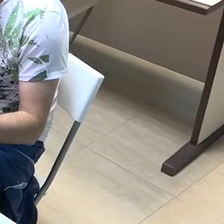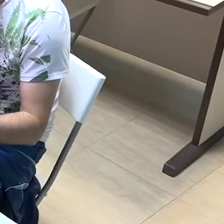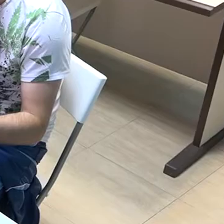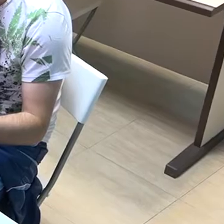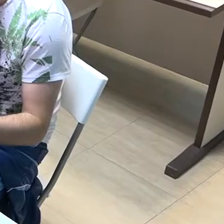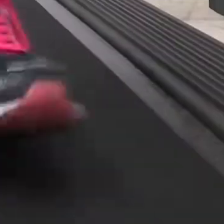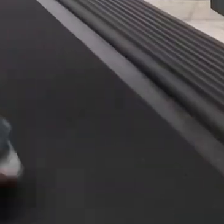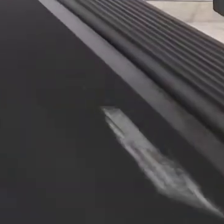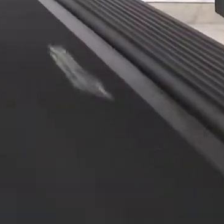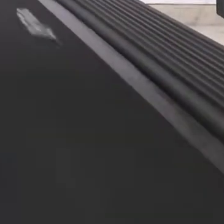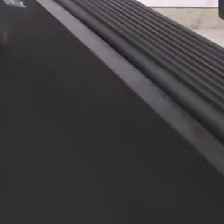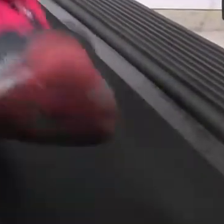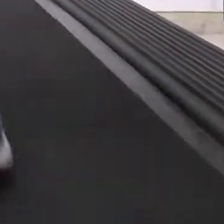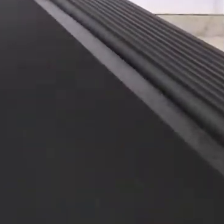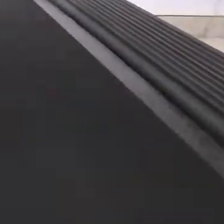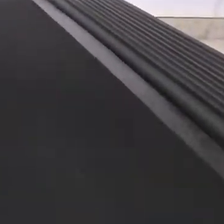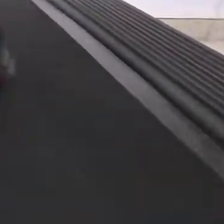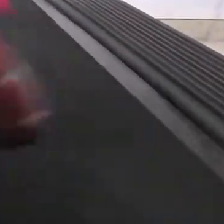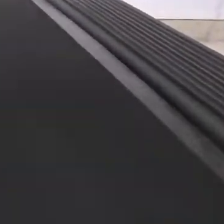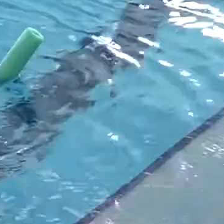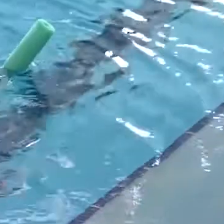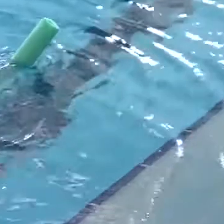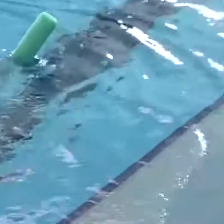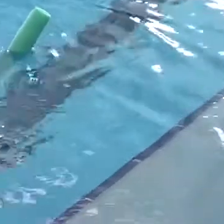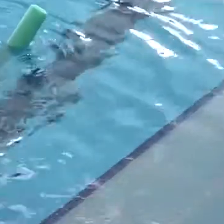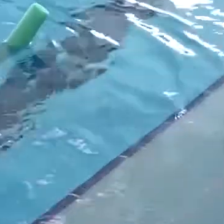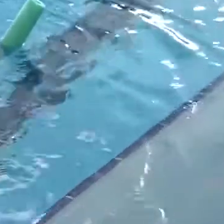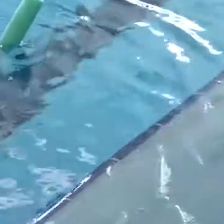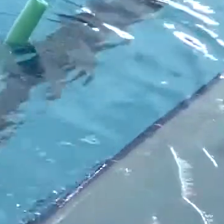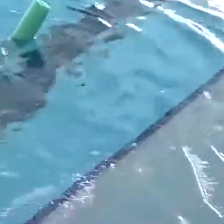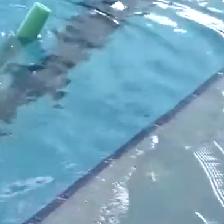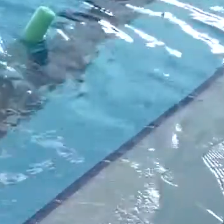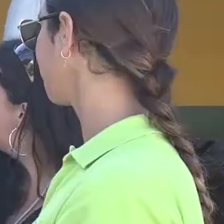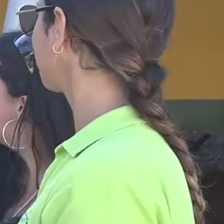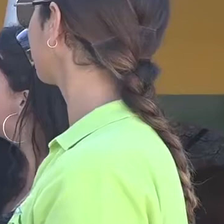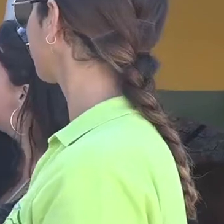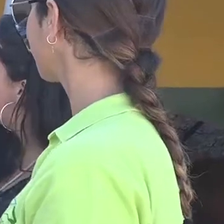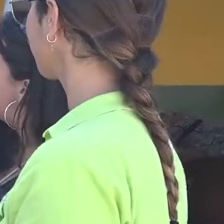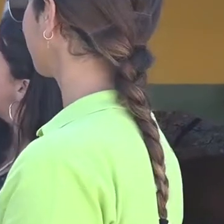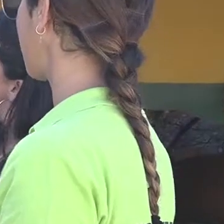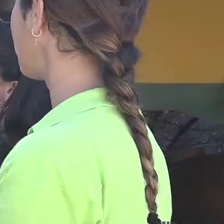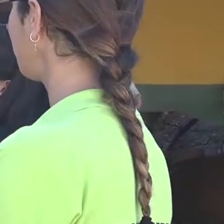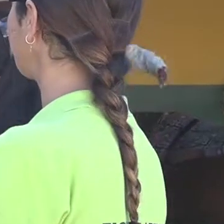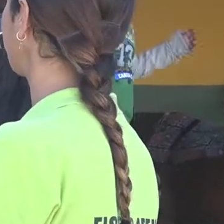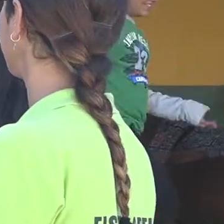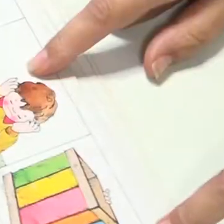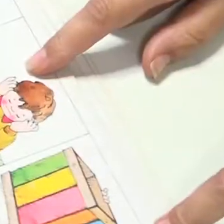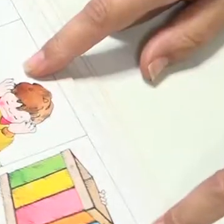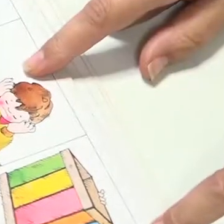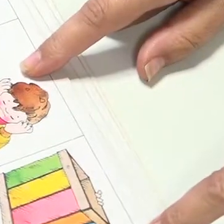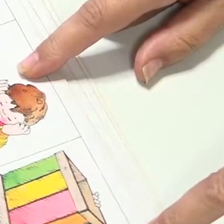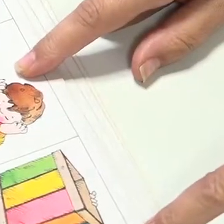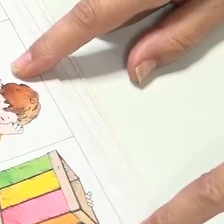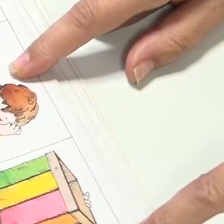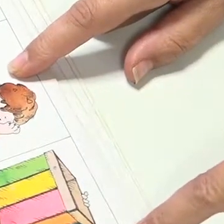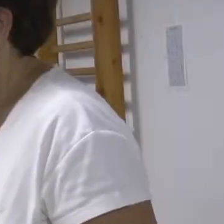Perdido, yo soy tus pies, por el camino te guiaré. Tú